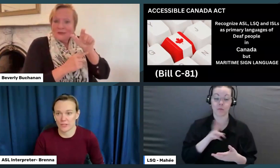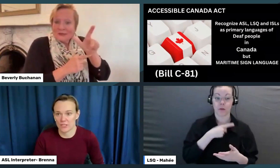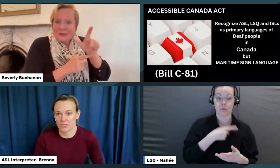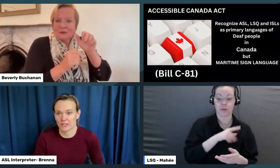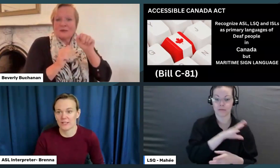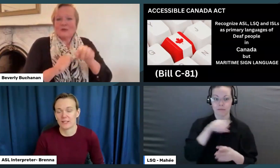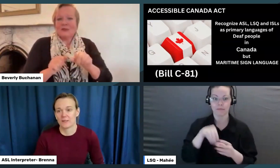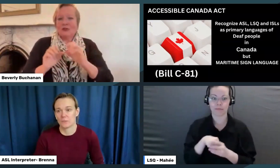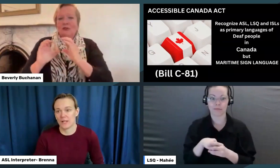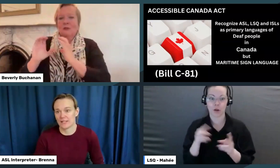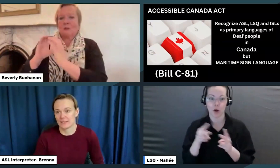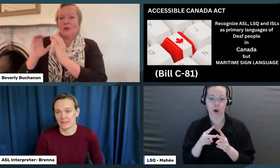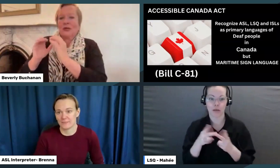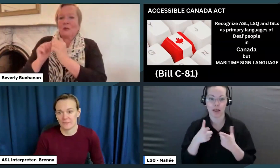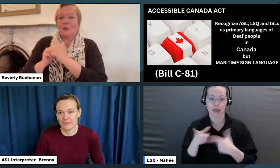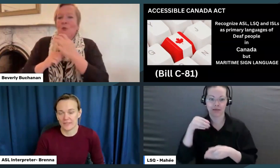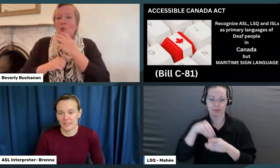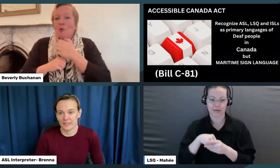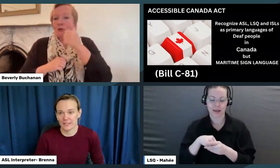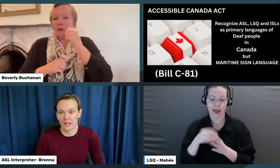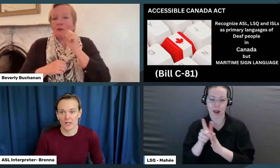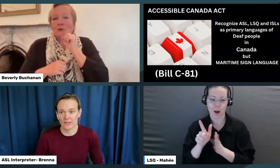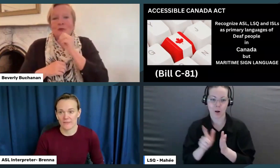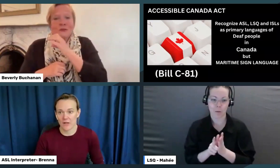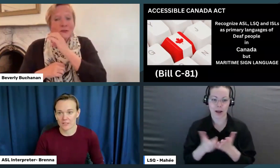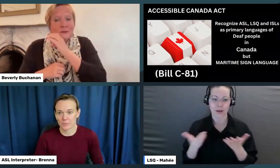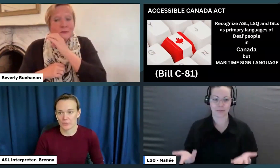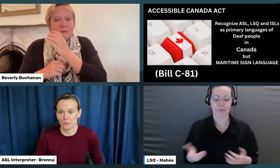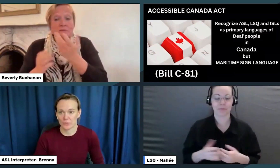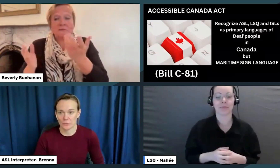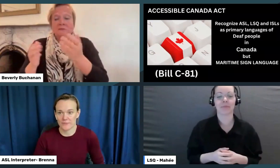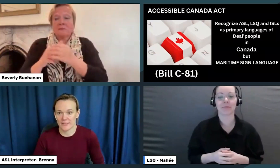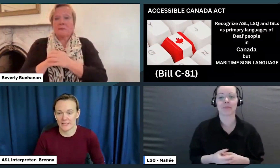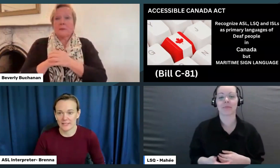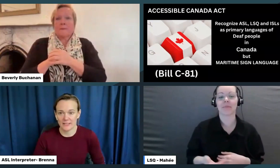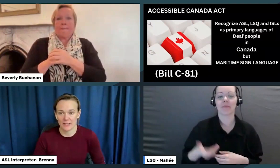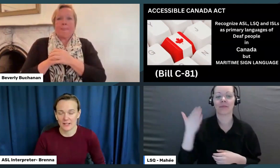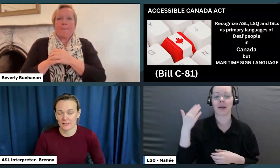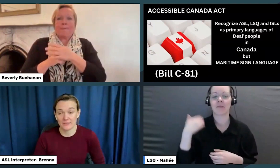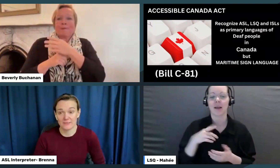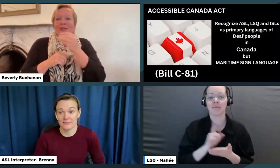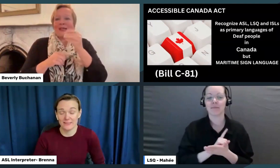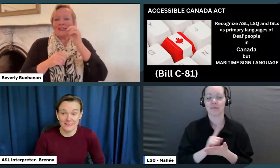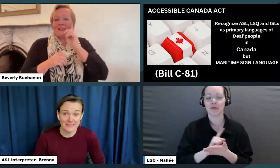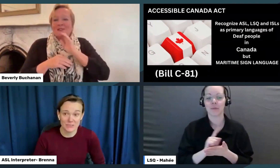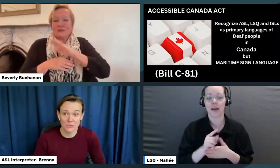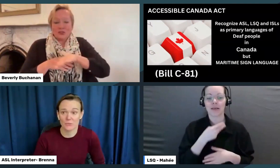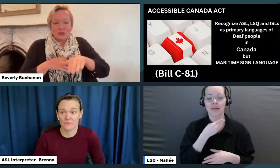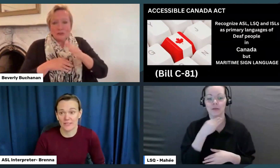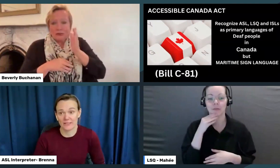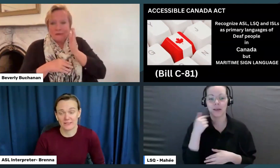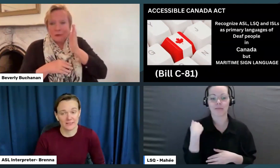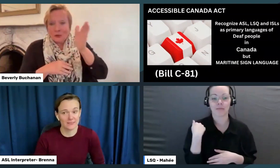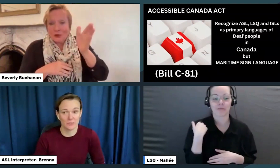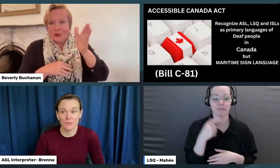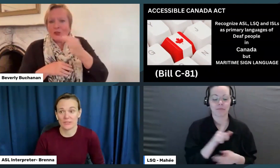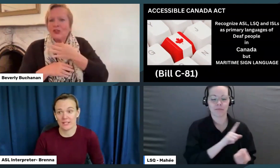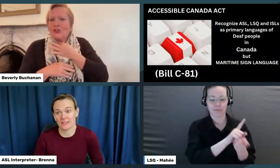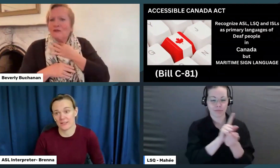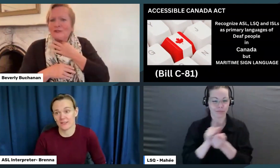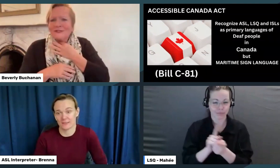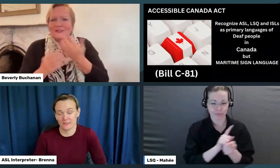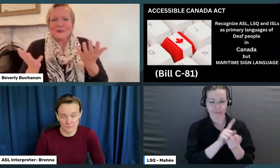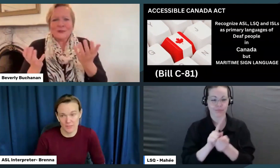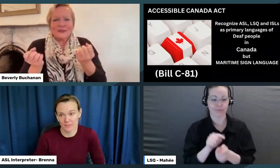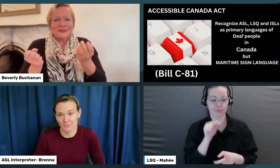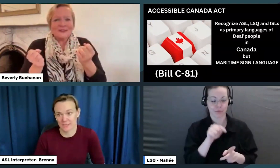plus âgées, lorsqu'ils sont dans les hôpitaux ou lorsqu'ils en ont besoin, ils seraient en mesure de